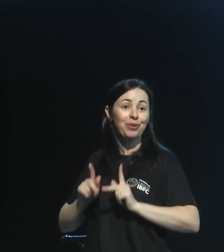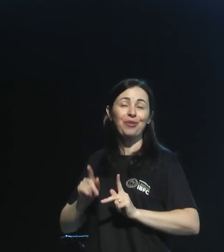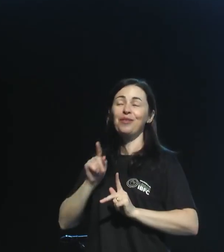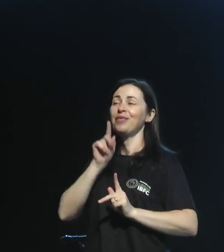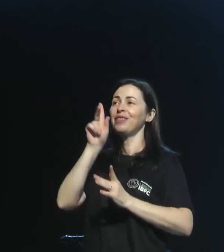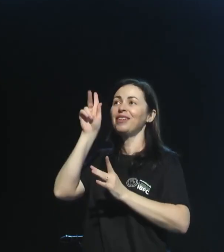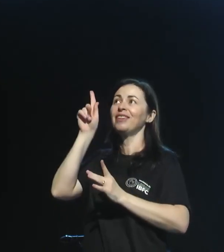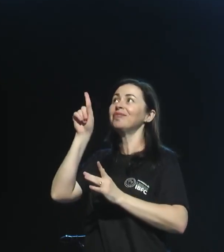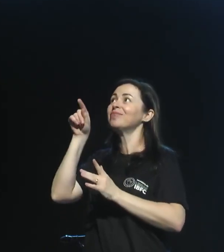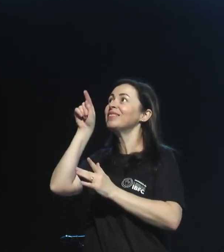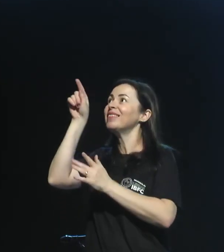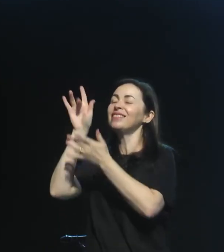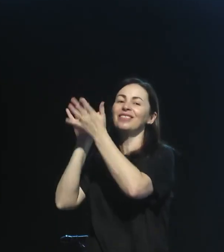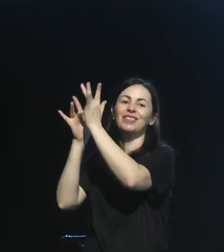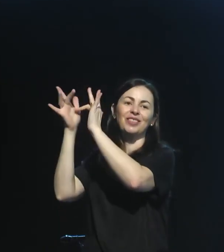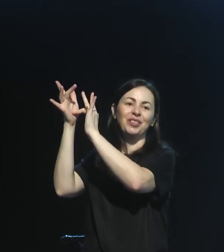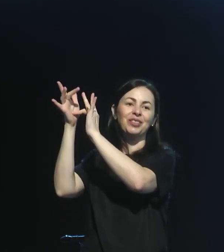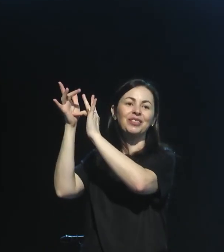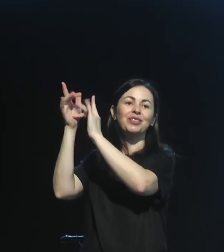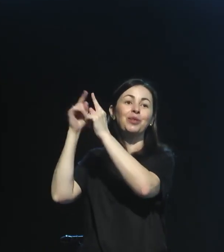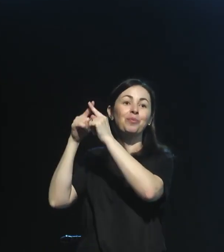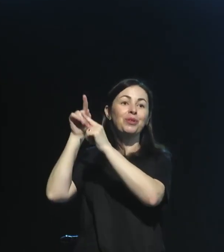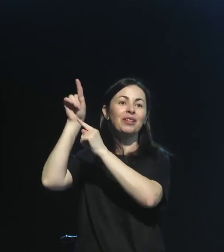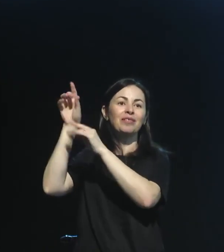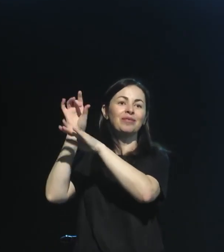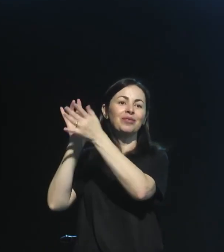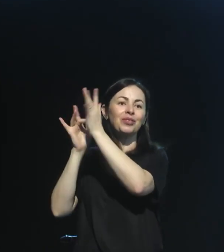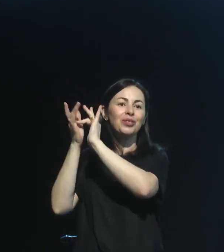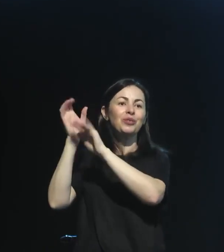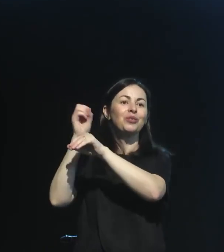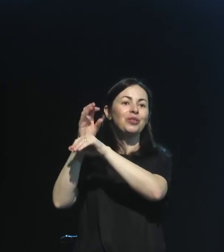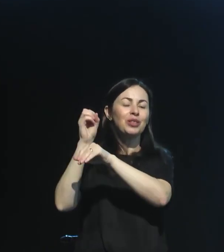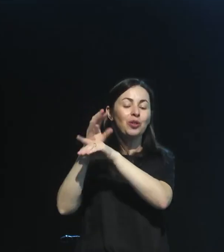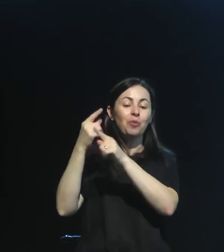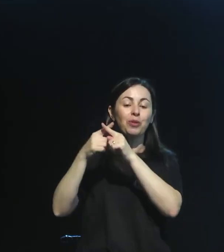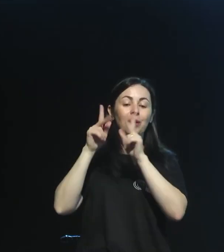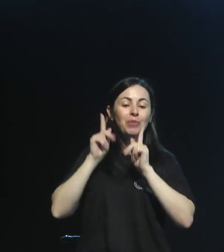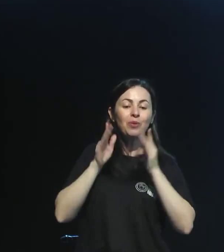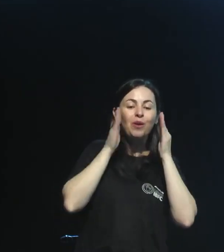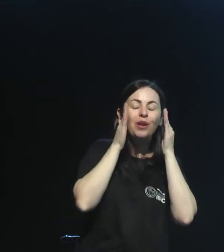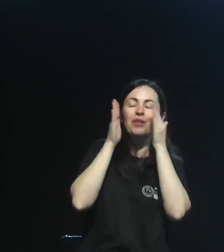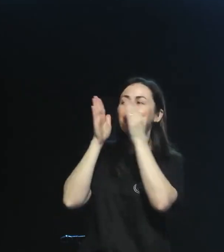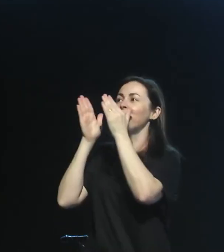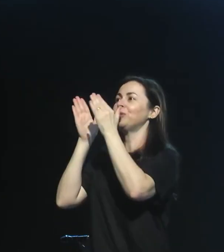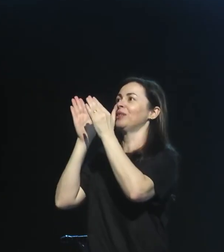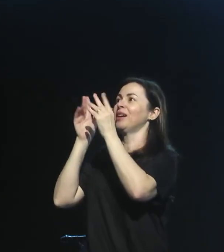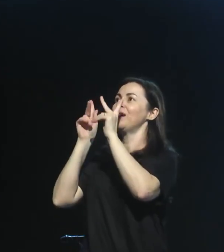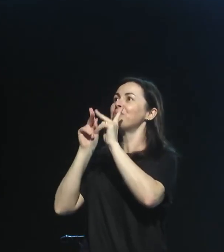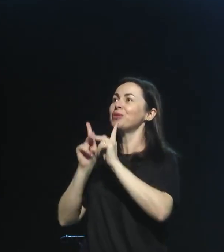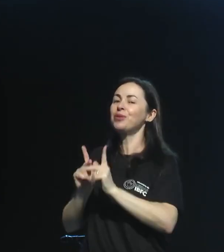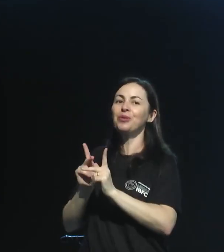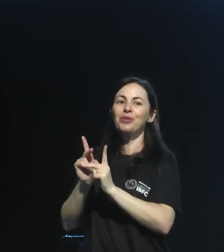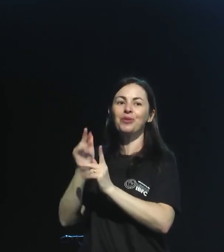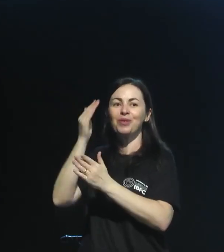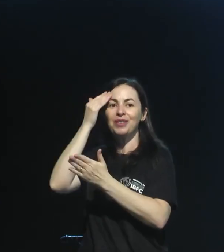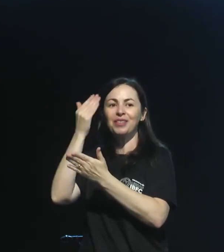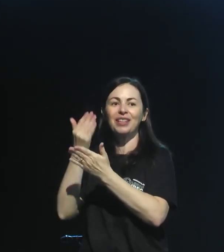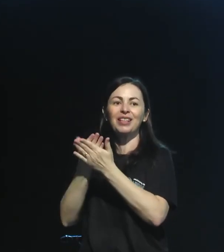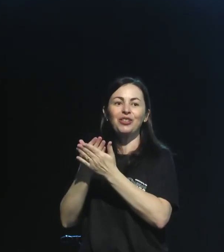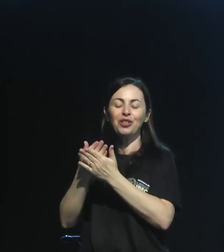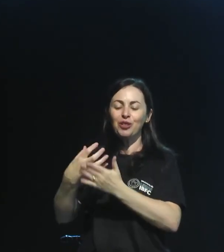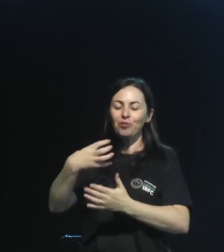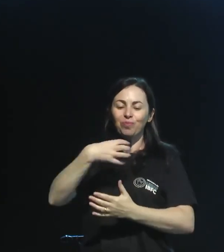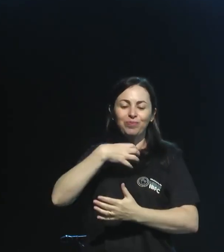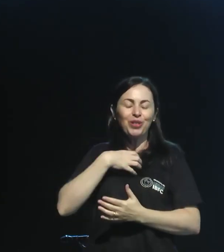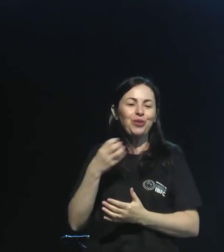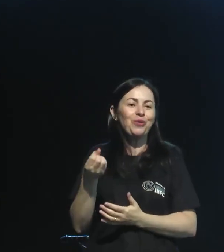aquele que se voltar para mim, aquele que crer em mim, vai se tornar uma nova pessoa, uma nova